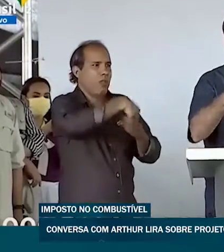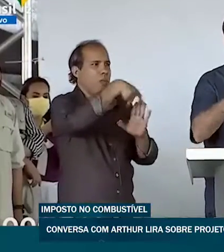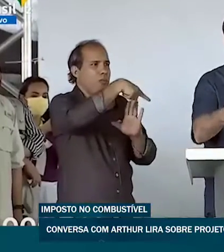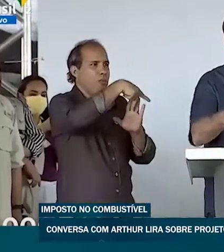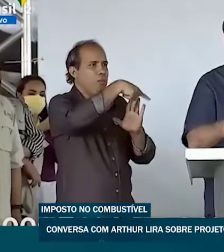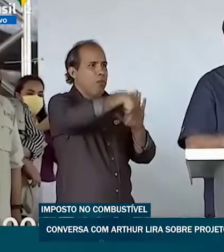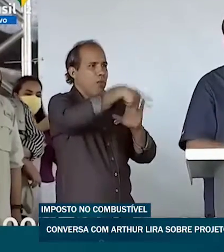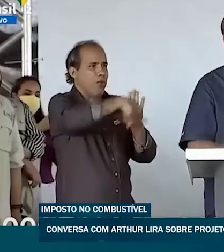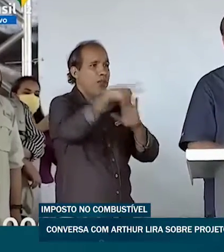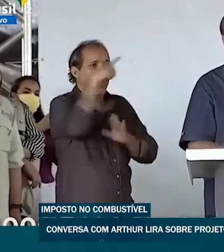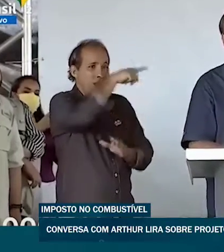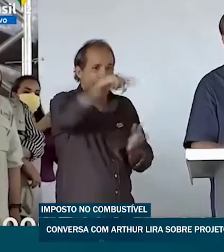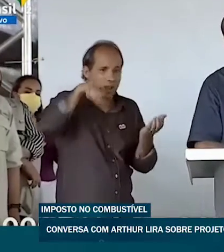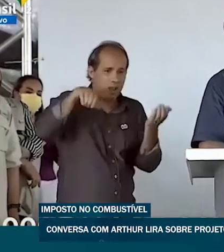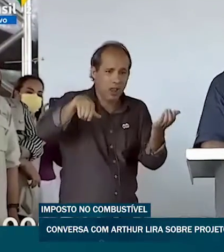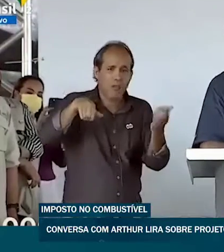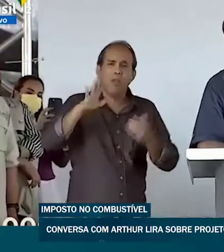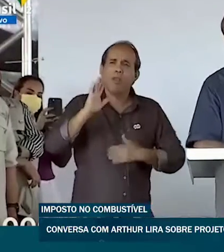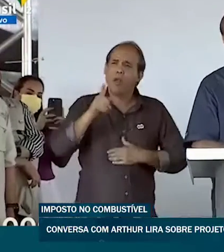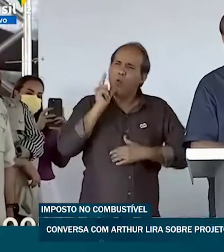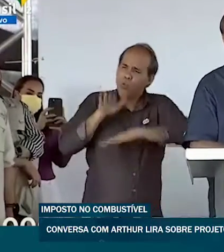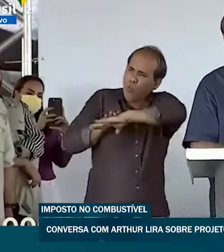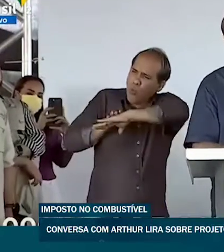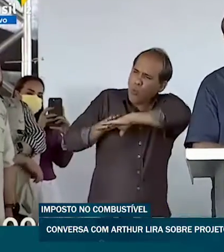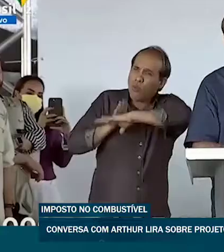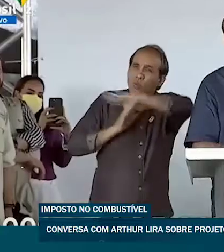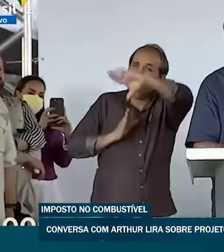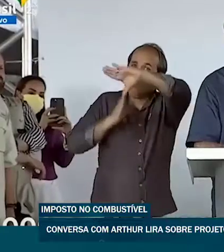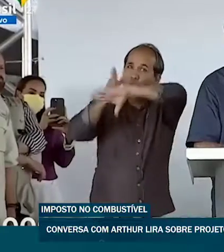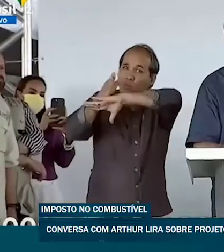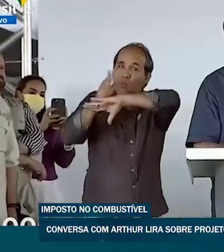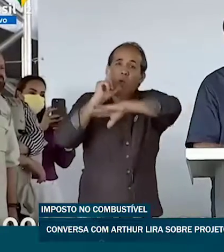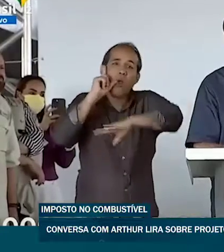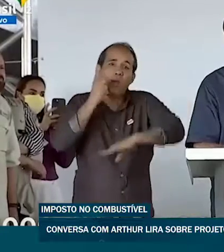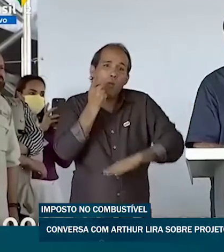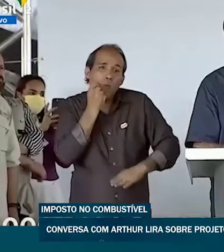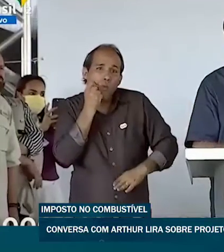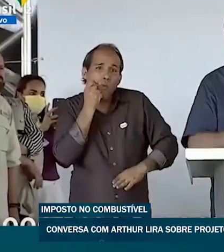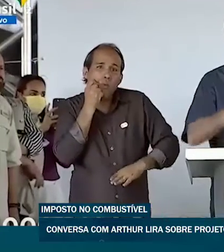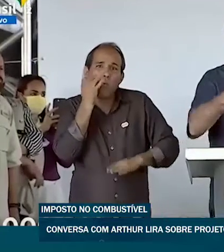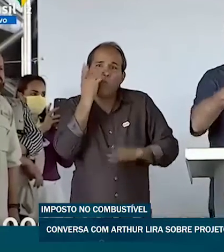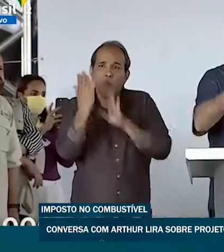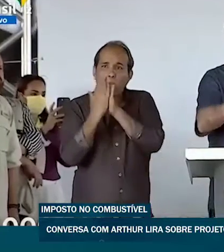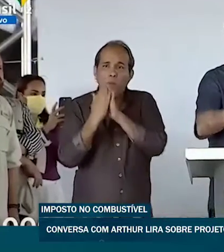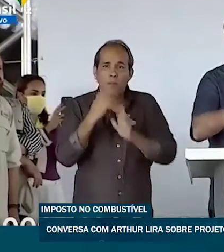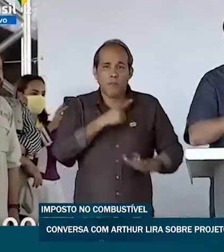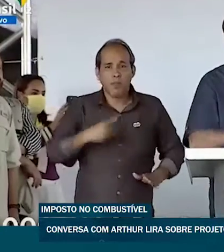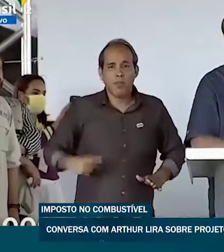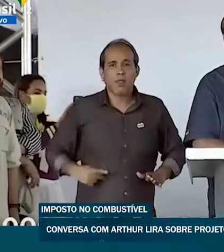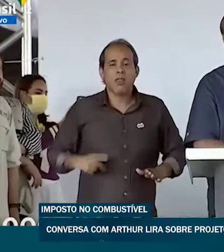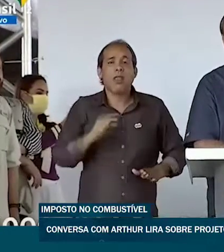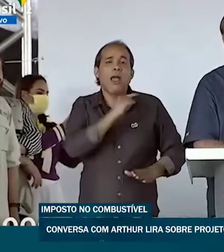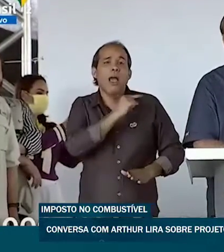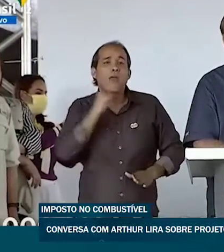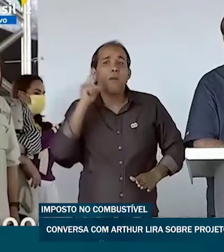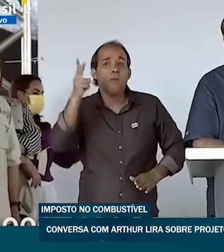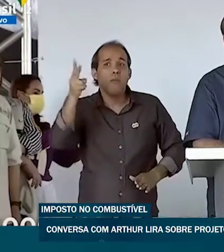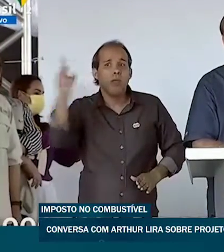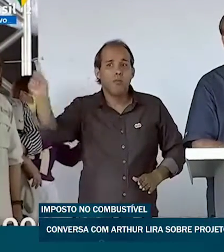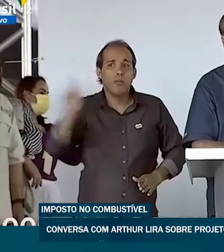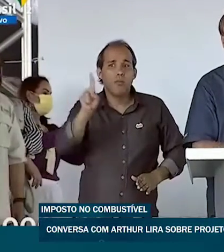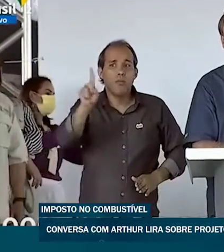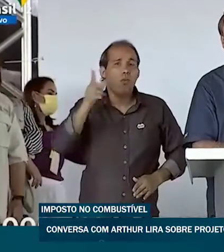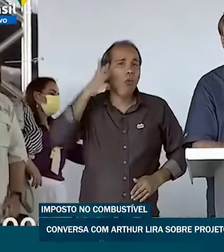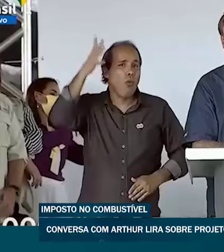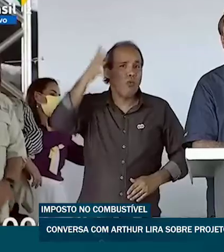e ontem eu conversei na viagem que fiz para Alagoas com o presidente Arthur Lira, e ele discursou num